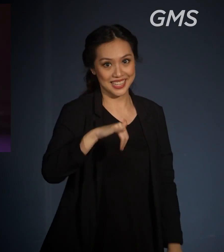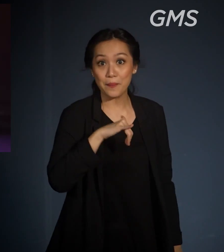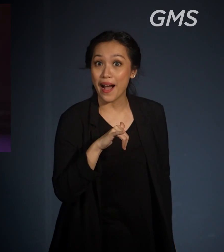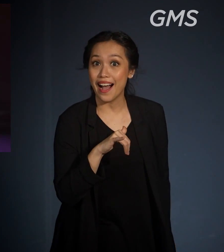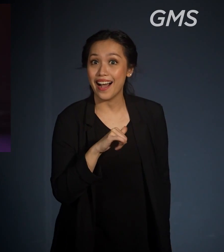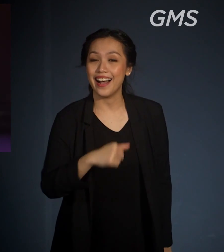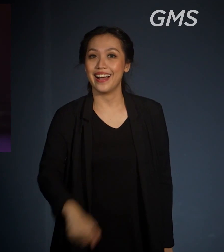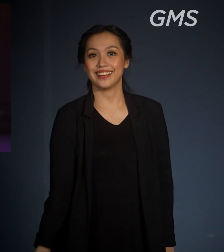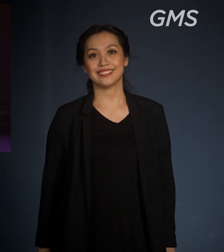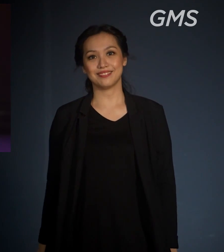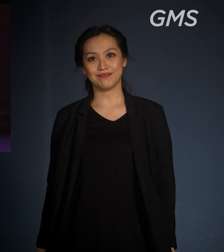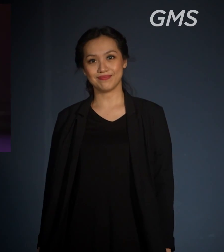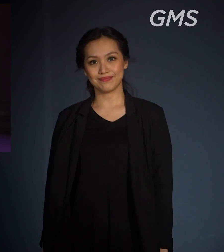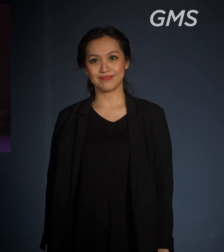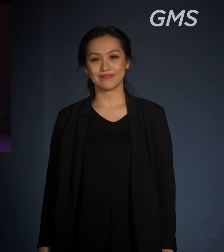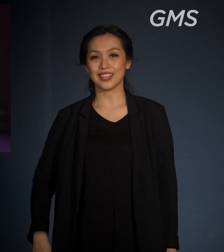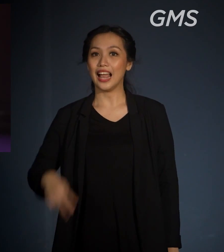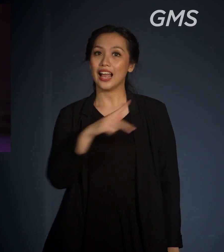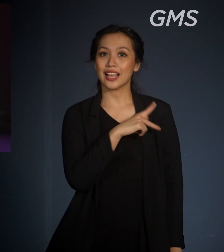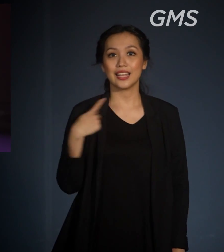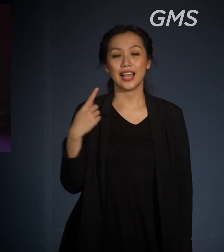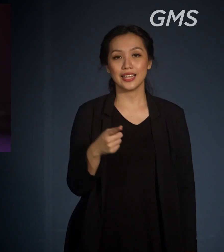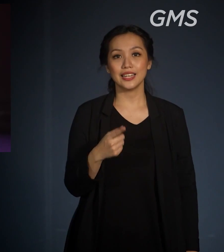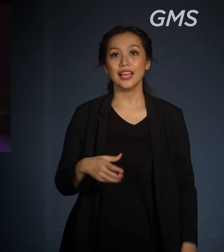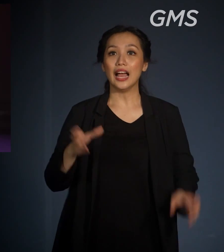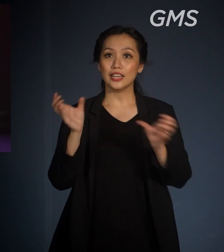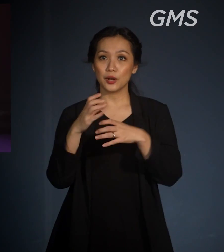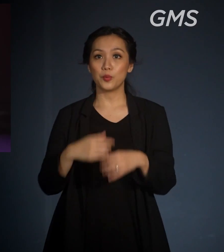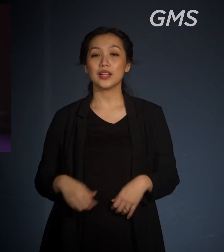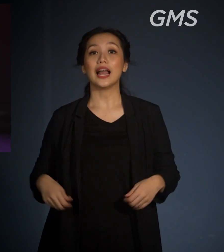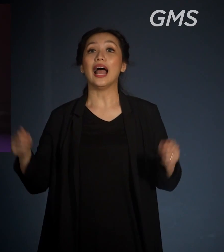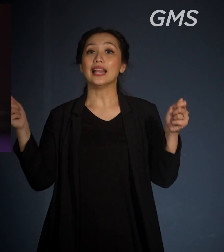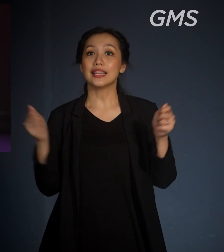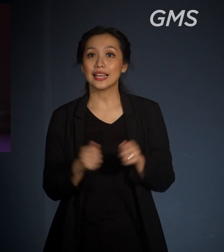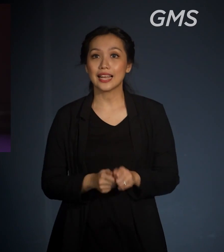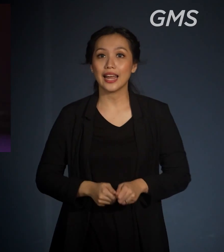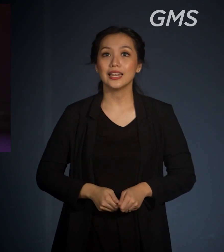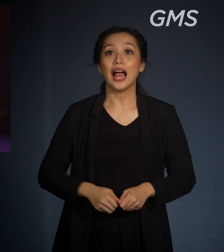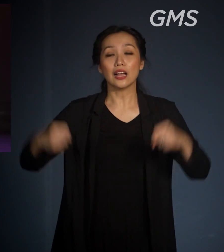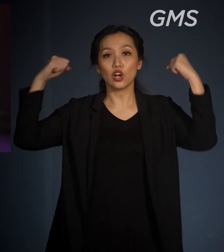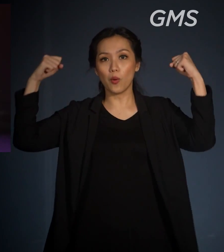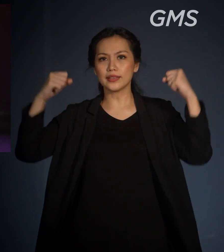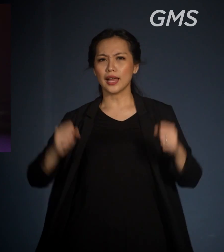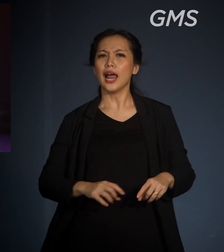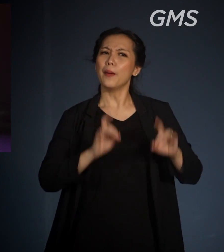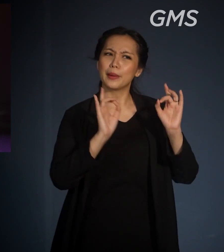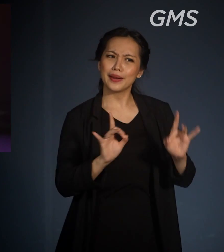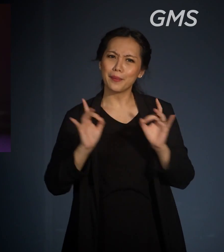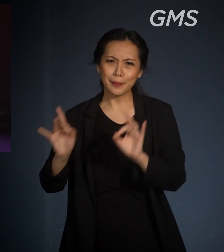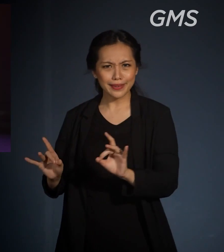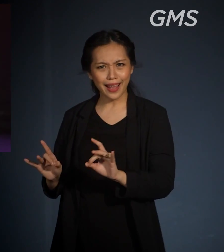saudara. Kita ini diciptakan Tuhan dengan kekuatan demi kekuatan. Tuhan gak ciptakan